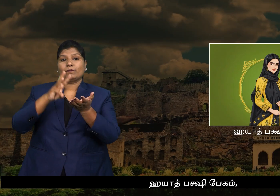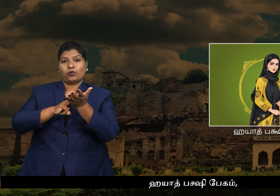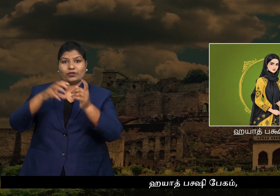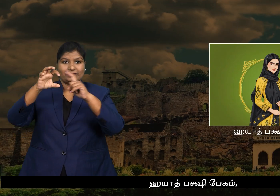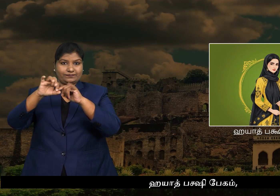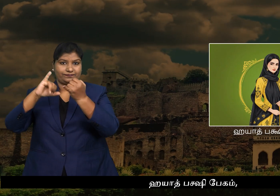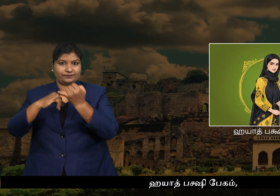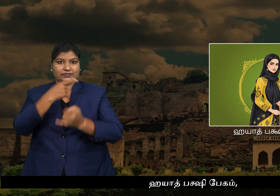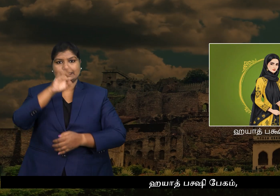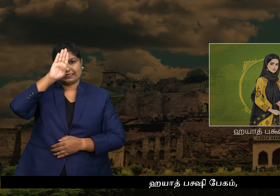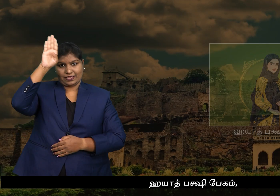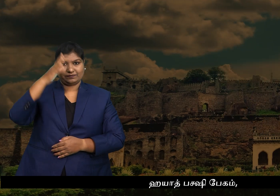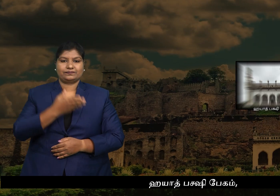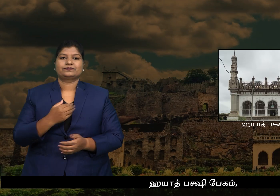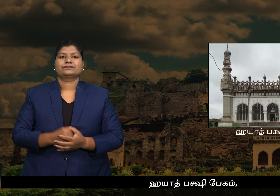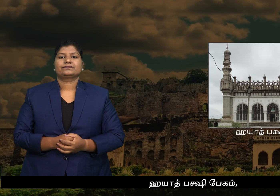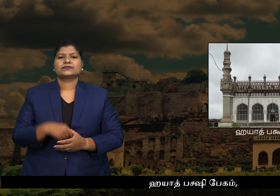ஹயாத் பக்ஷி பேகம்